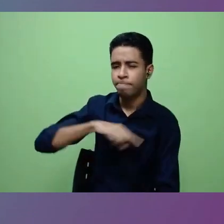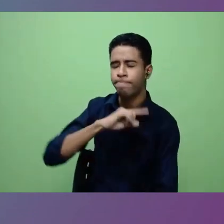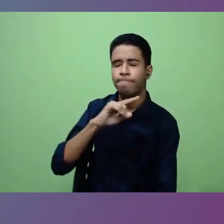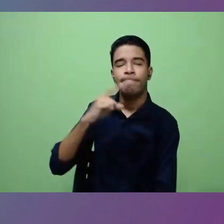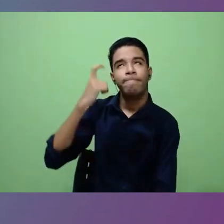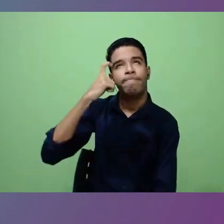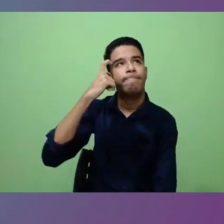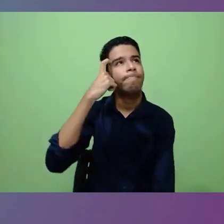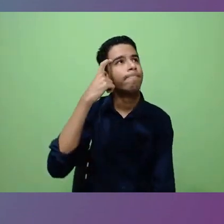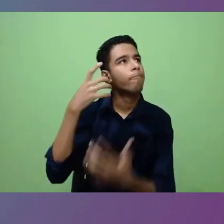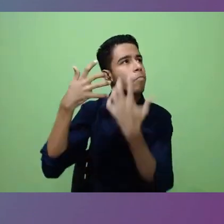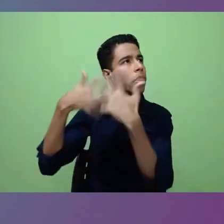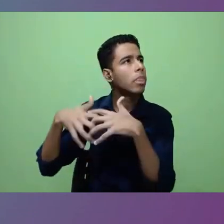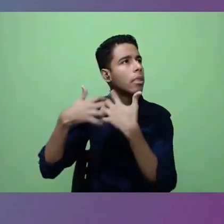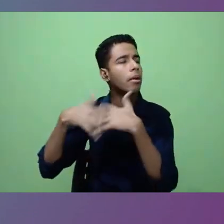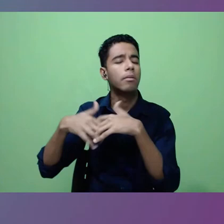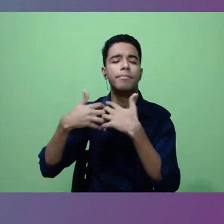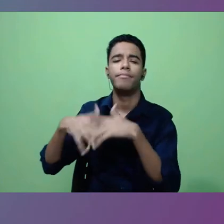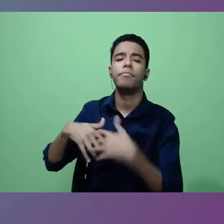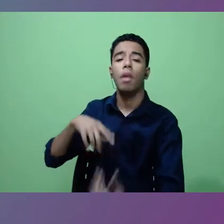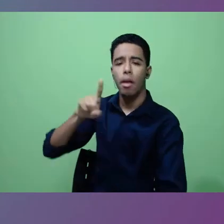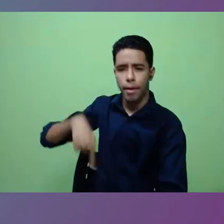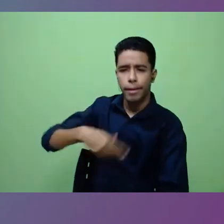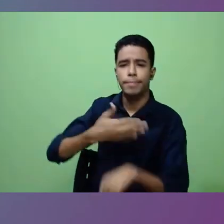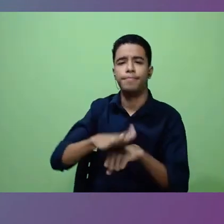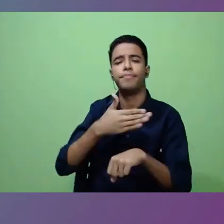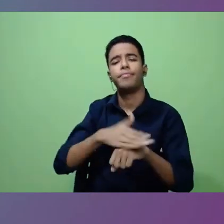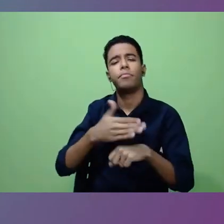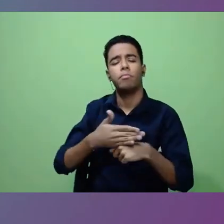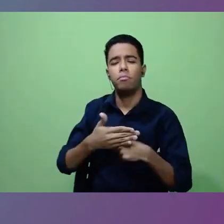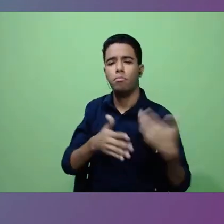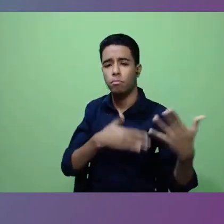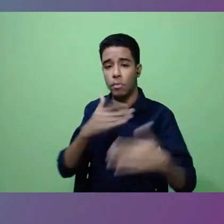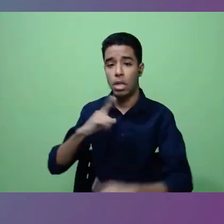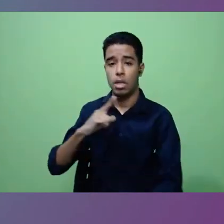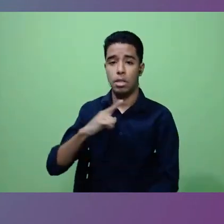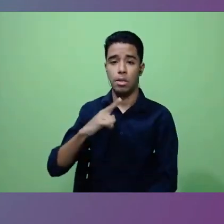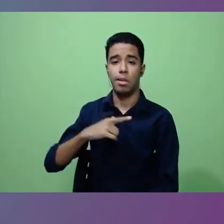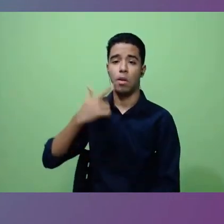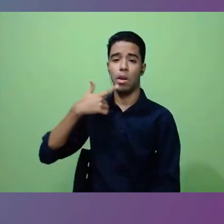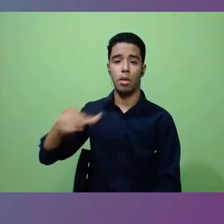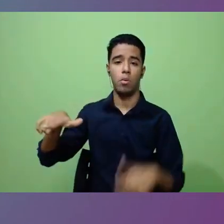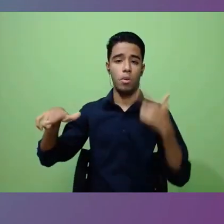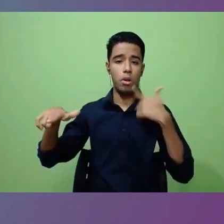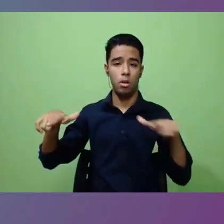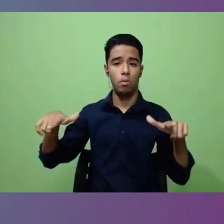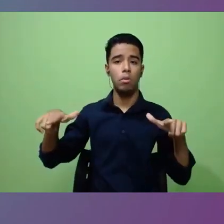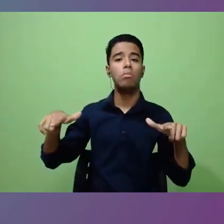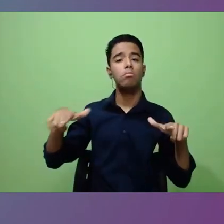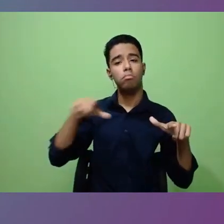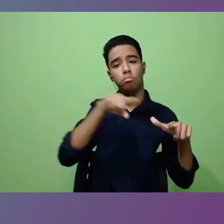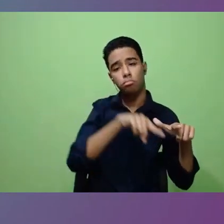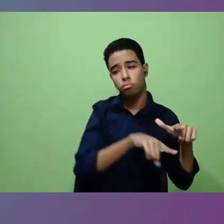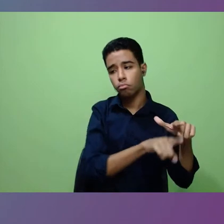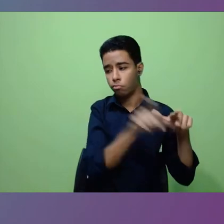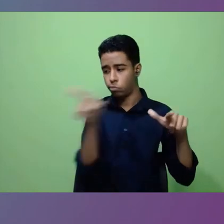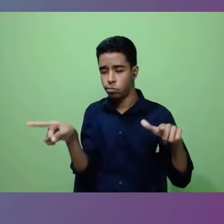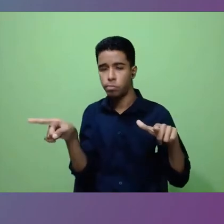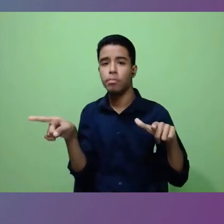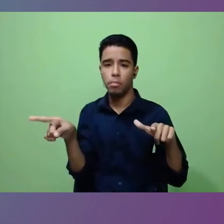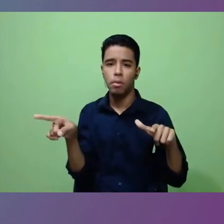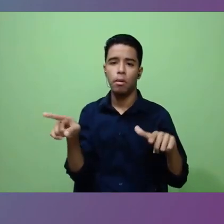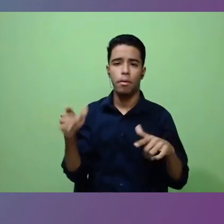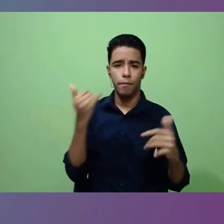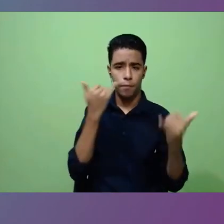uma atividade onde nós levamos informação de uma língua para outra. Beleza, mas como nós